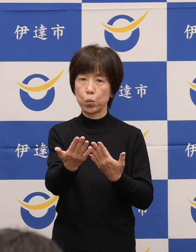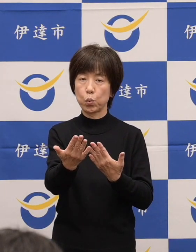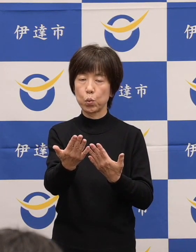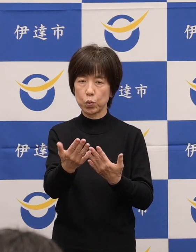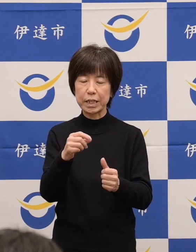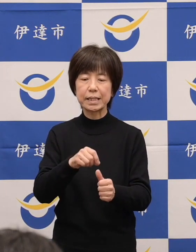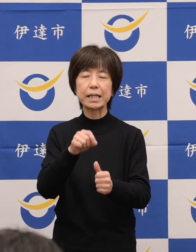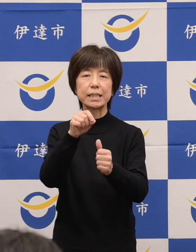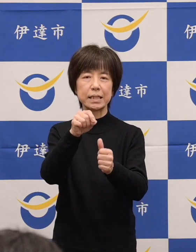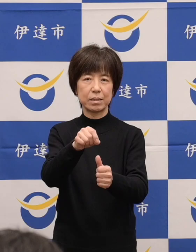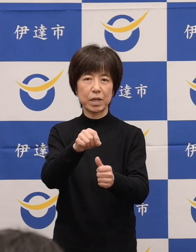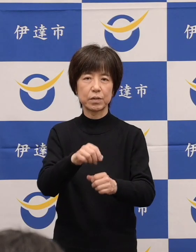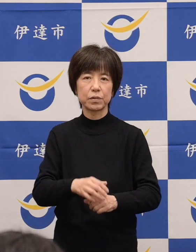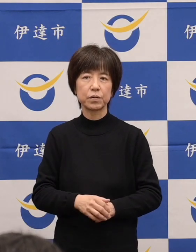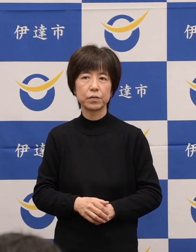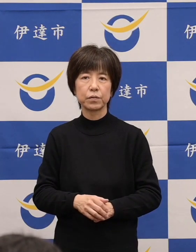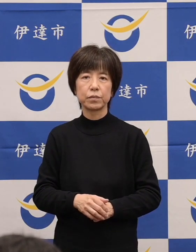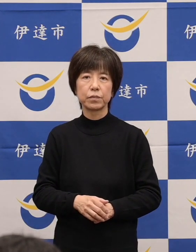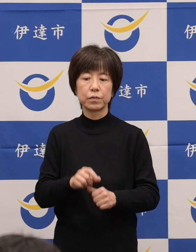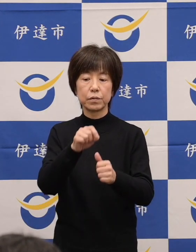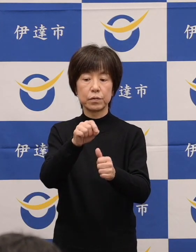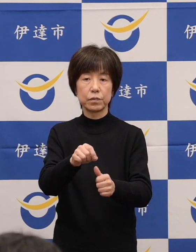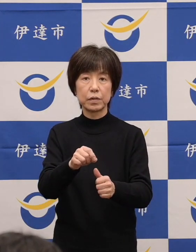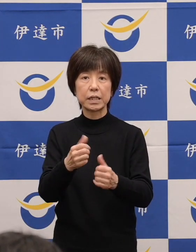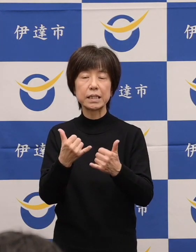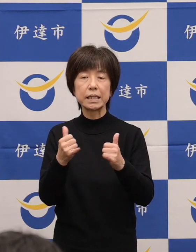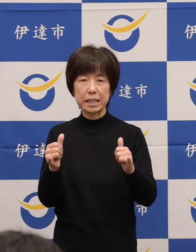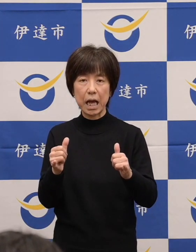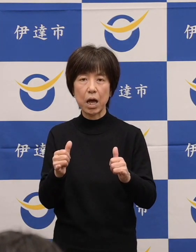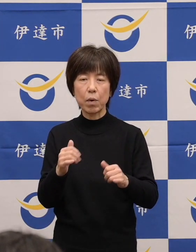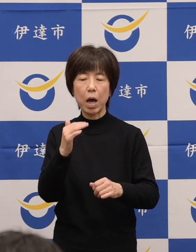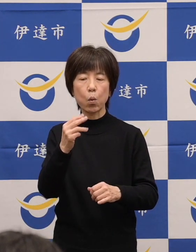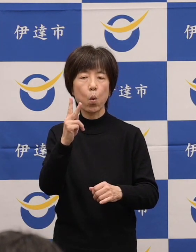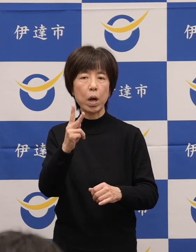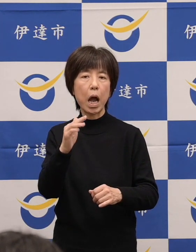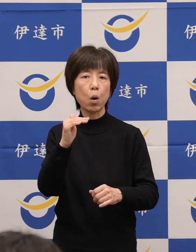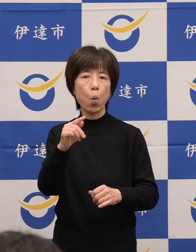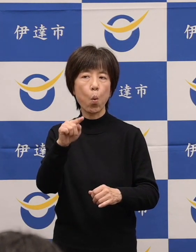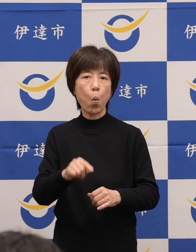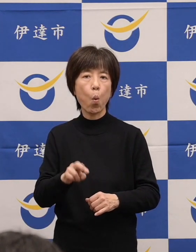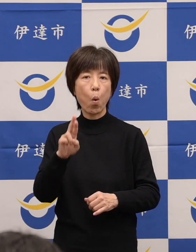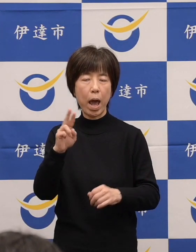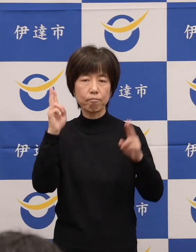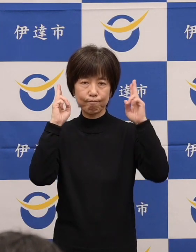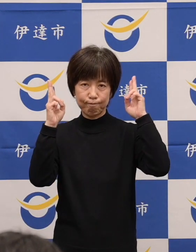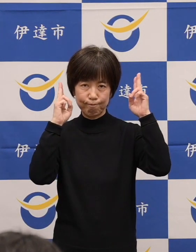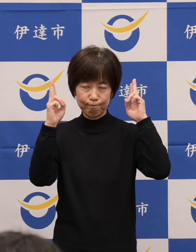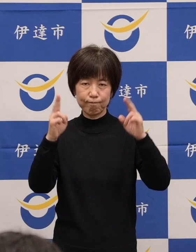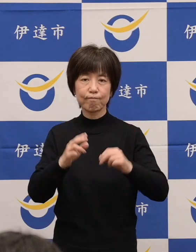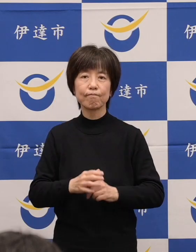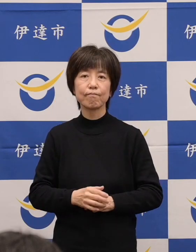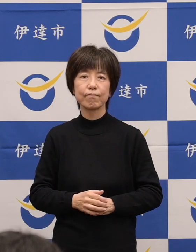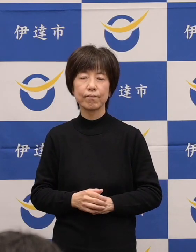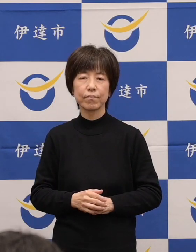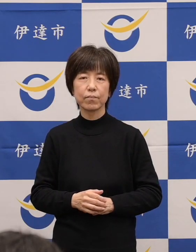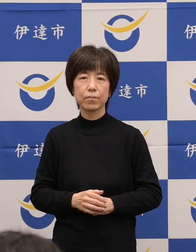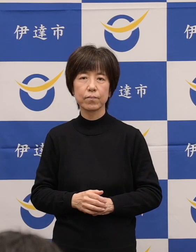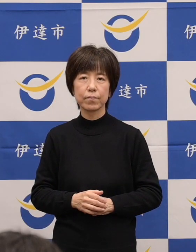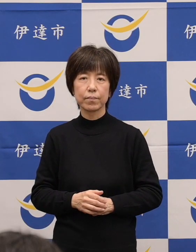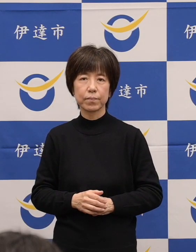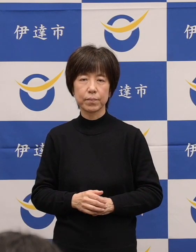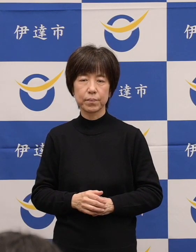。設置者はココラボトラーズでございます。で、これが